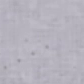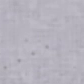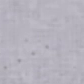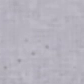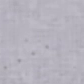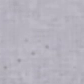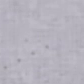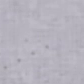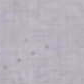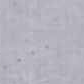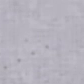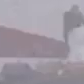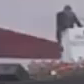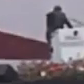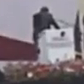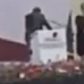Πάτρα.